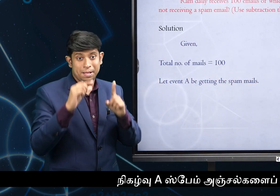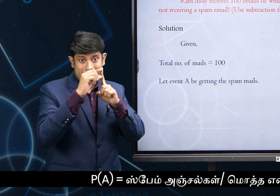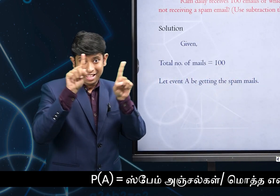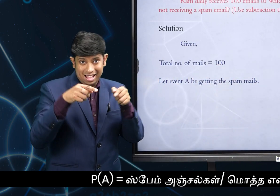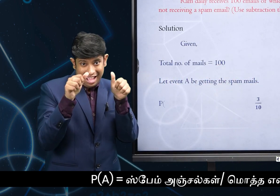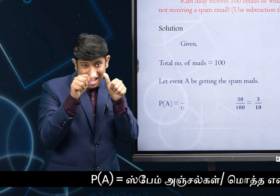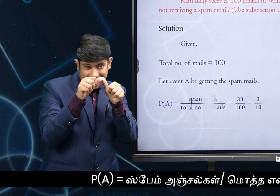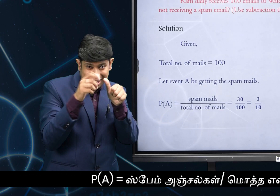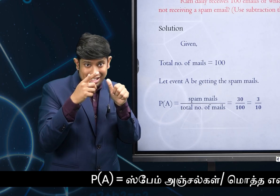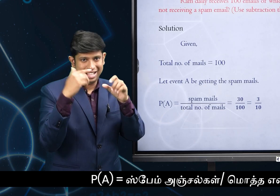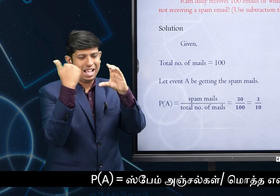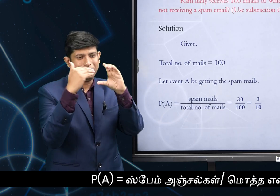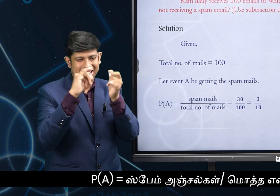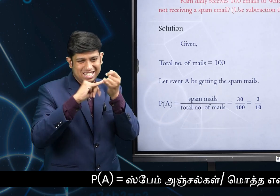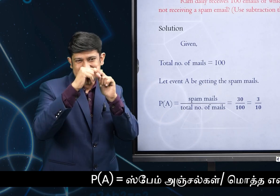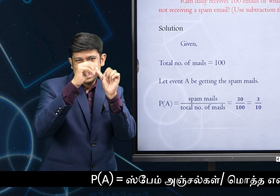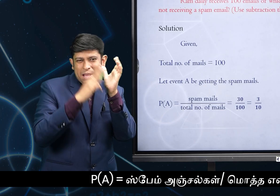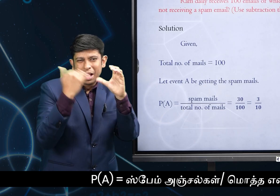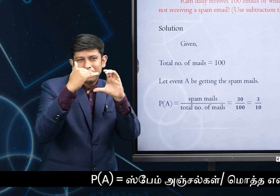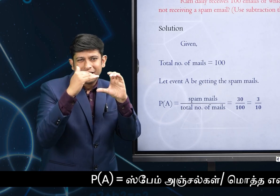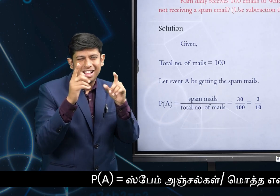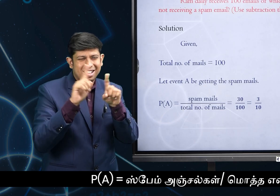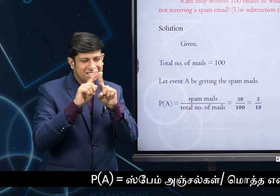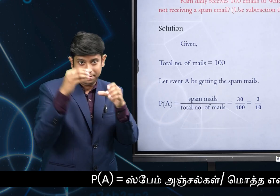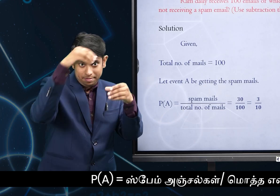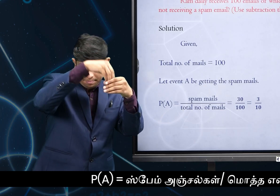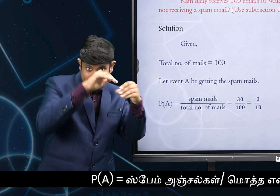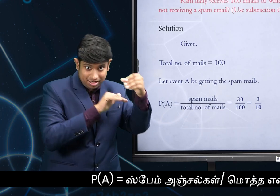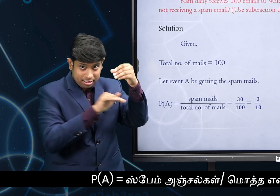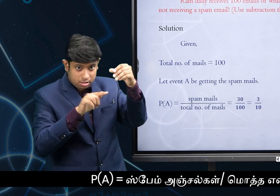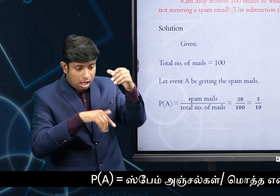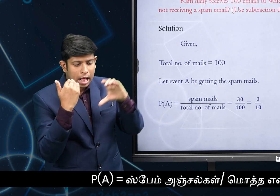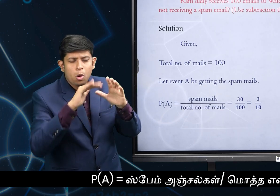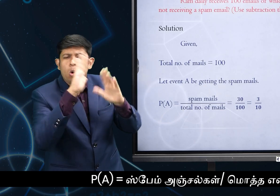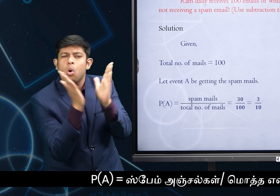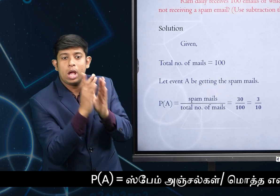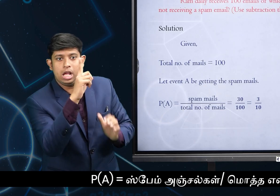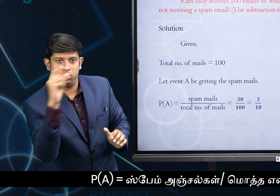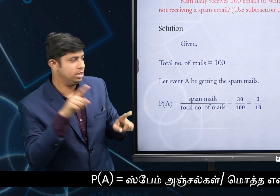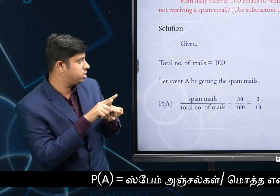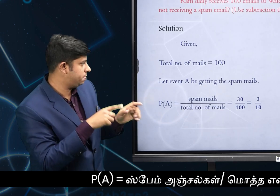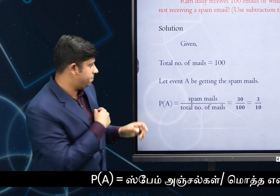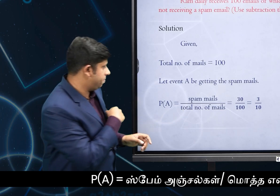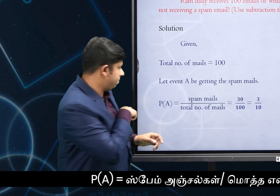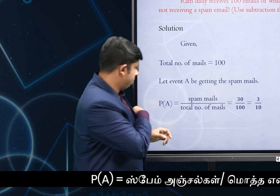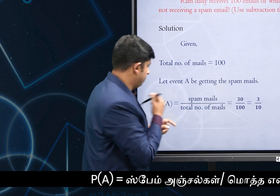பி அடைப்புக்குறி ஏ ஈடு ஸ்பாம் அஞ்சல்கள் கீழ்க்கோடு மொத்த எண்